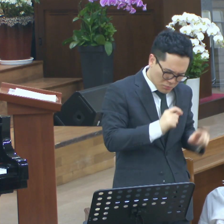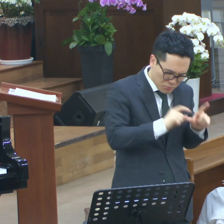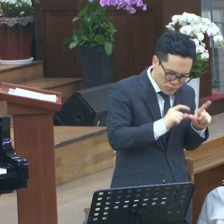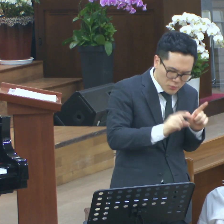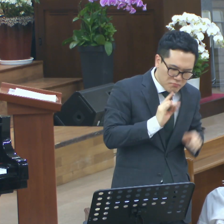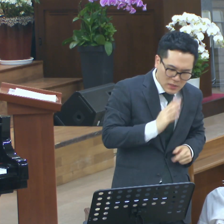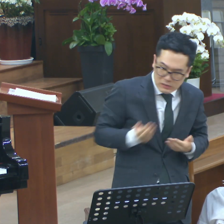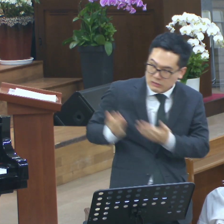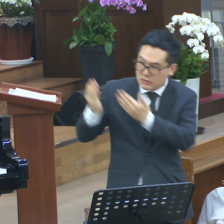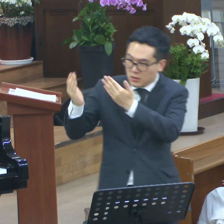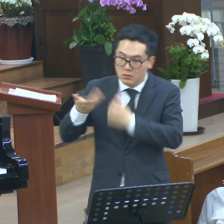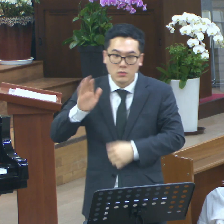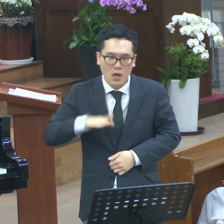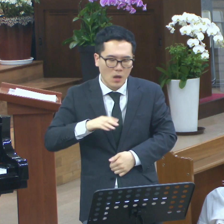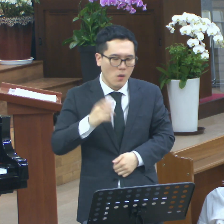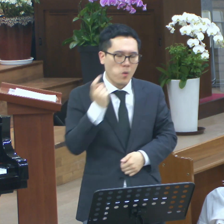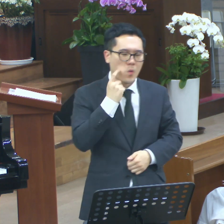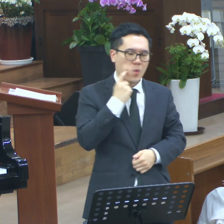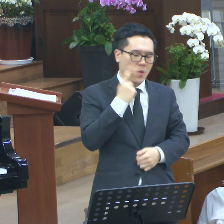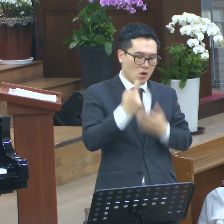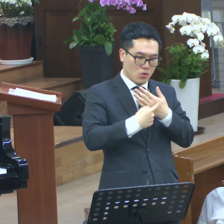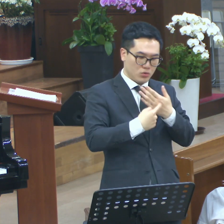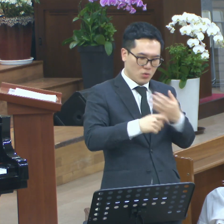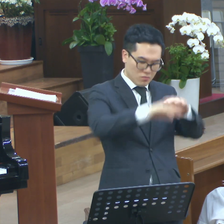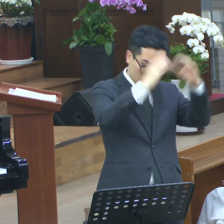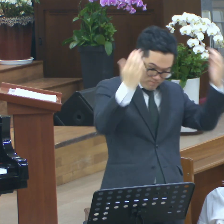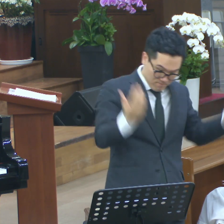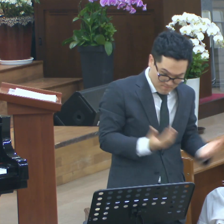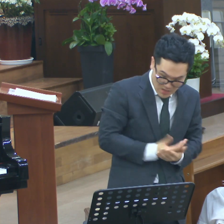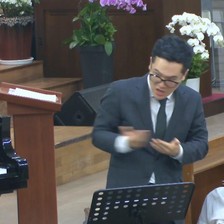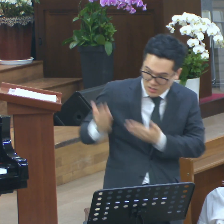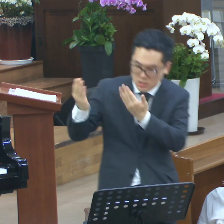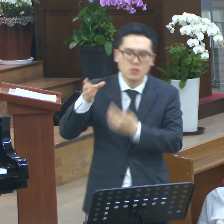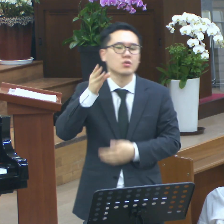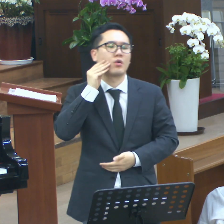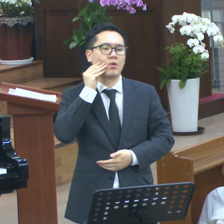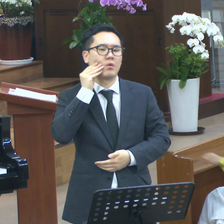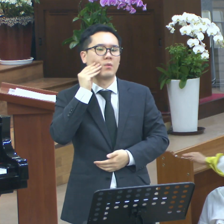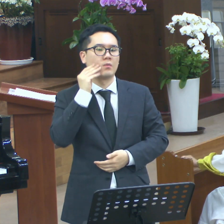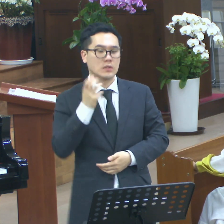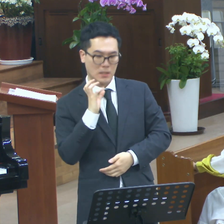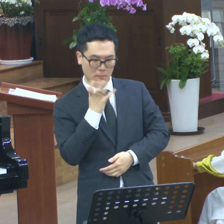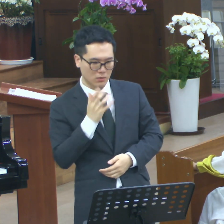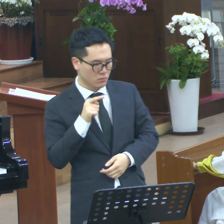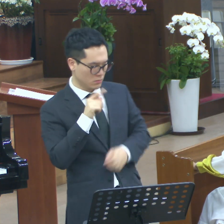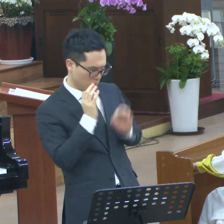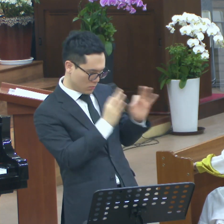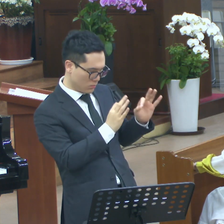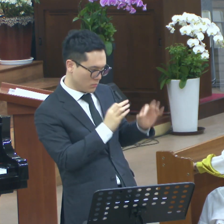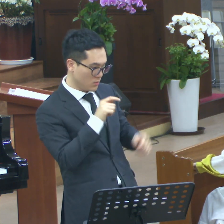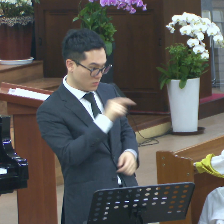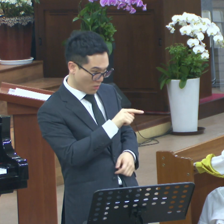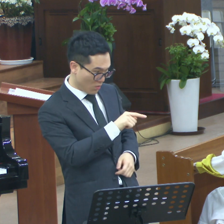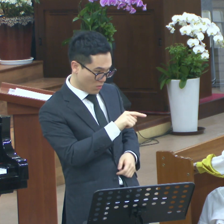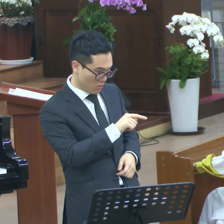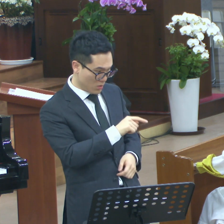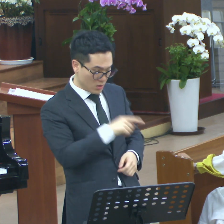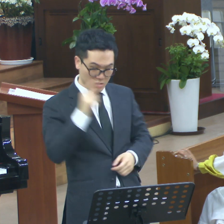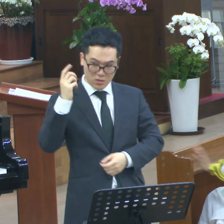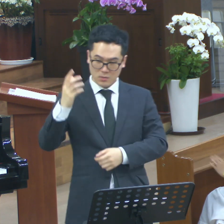했어요. 베드로가 말합니다. 이것은 사람을 속인 것이 아니요 하나님 성령을 속인 것이다. 그 말을 했을 때